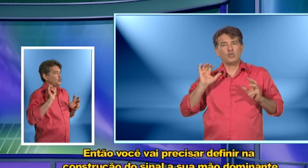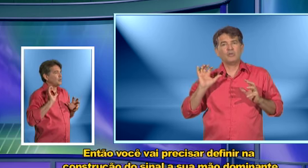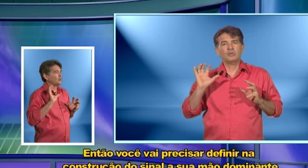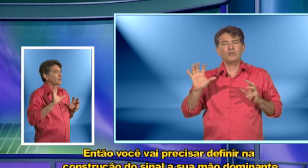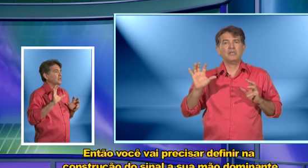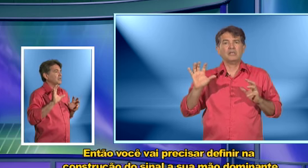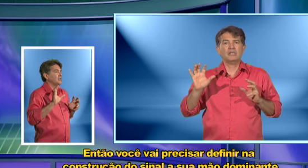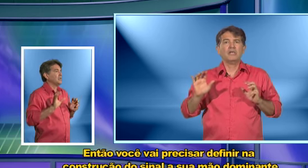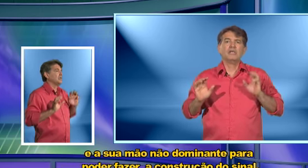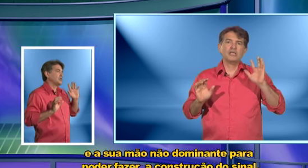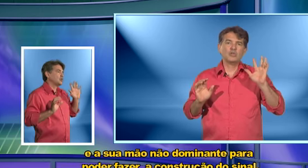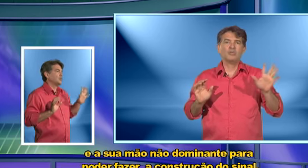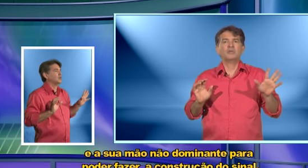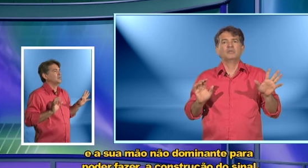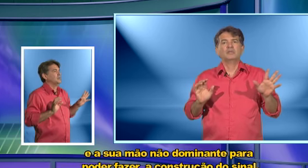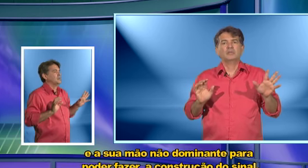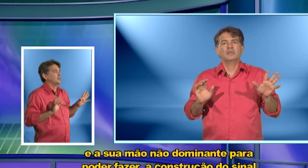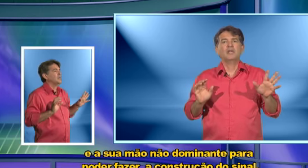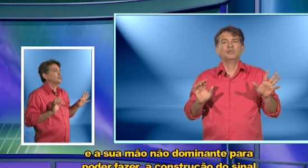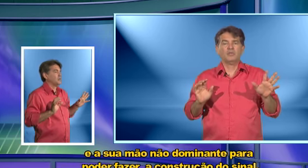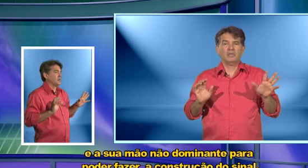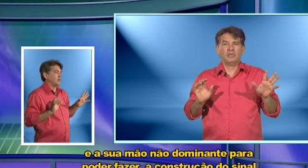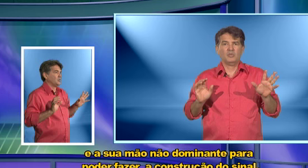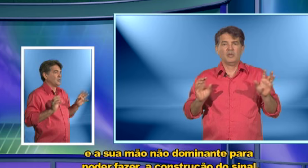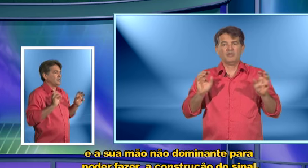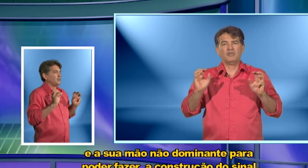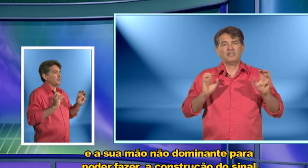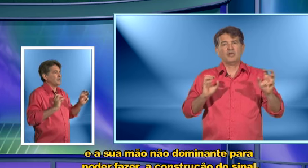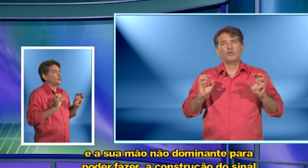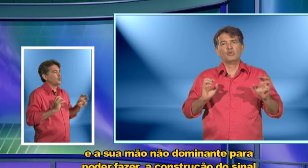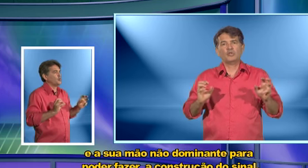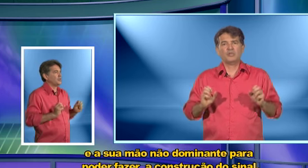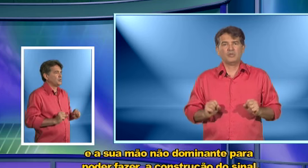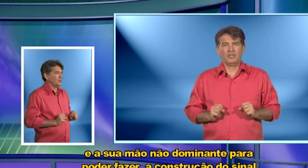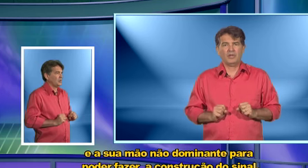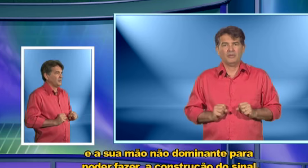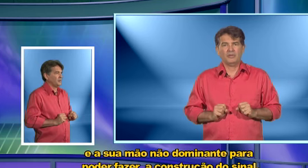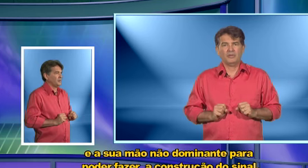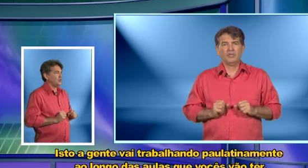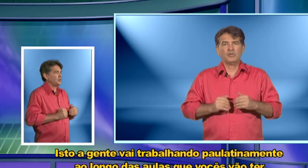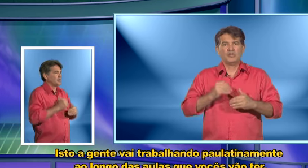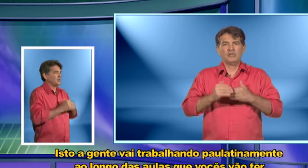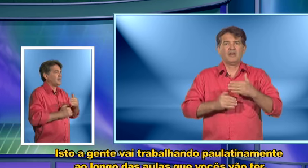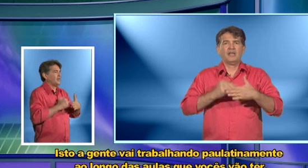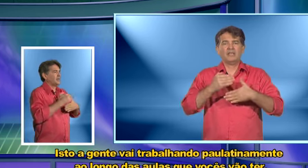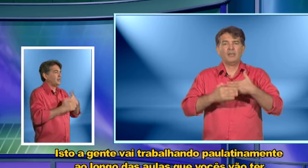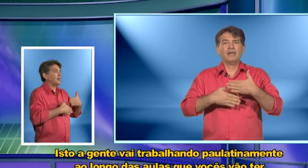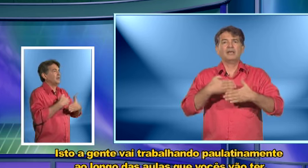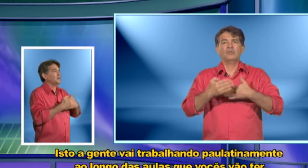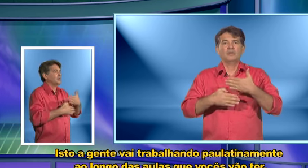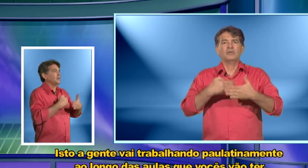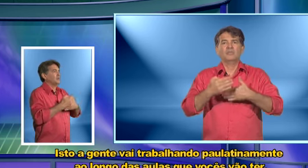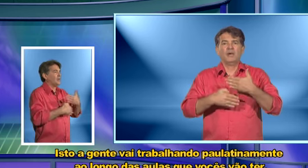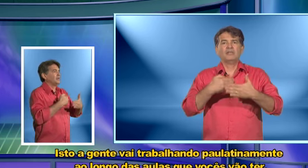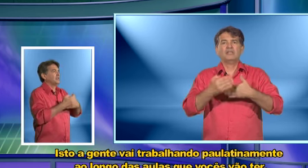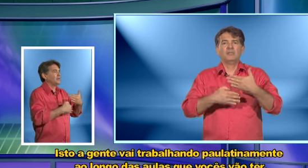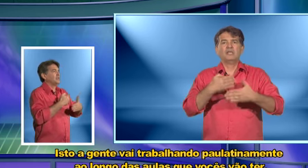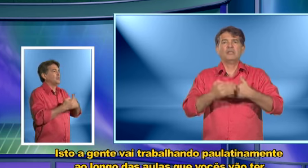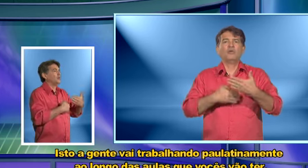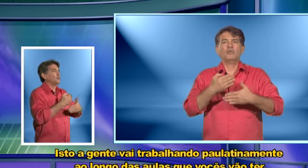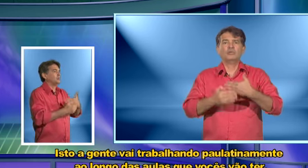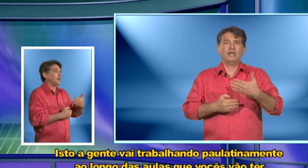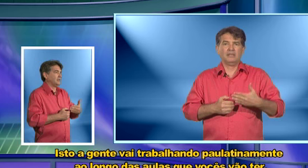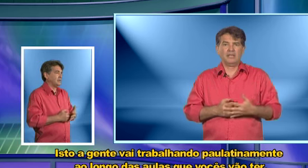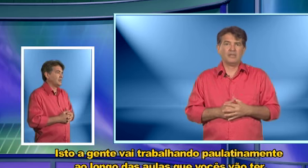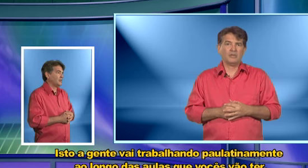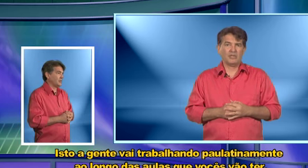a sua mão dominante e a sua mão não dominante, para poder fazer a construção do sinal. Isso a gente vai trabalhando paulatinamente